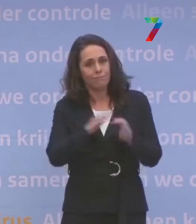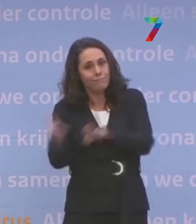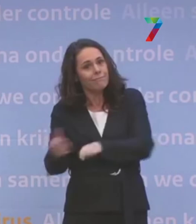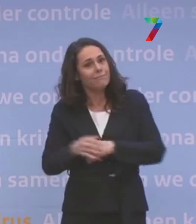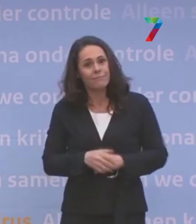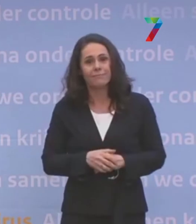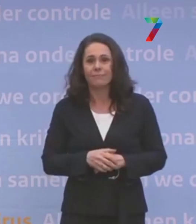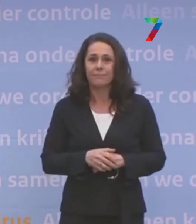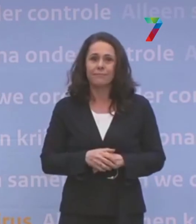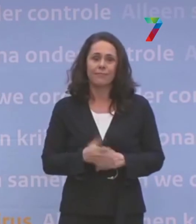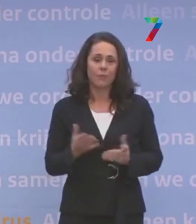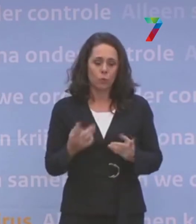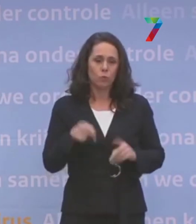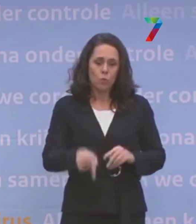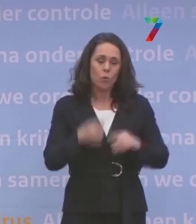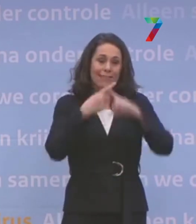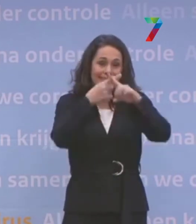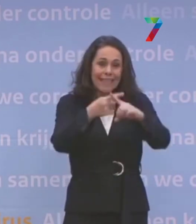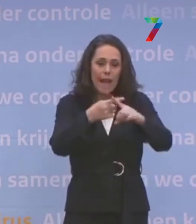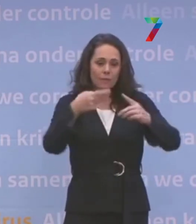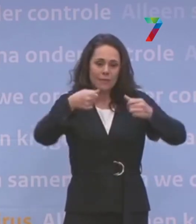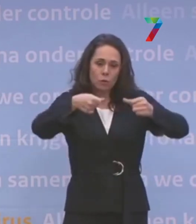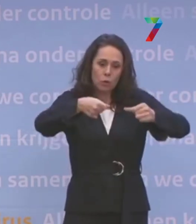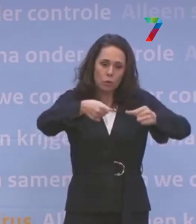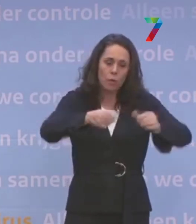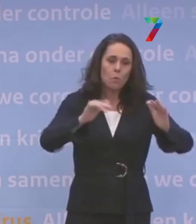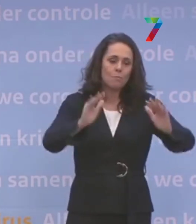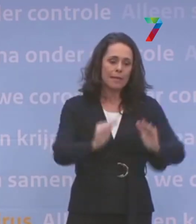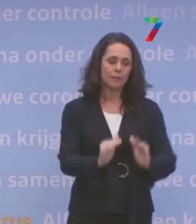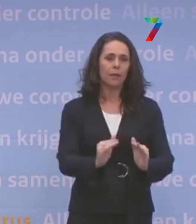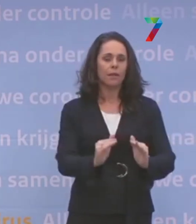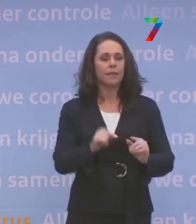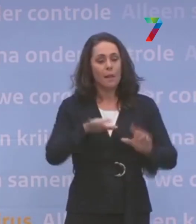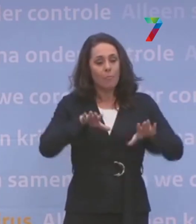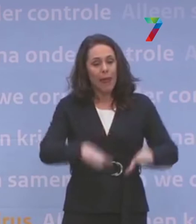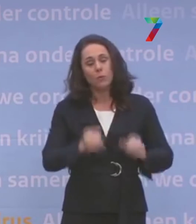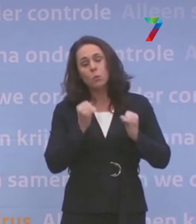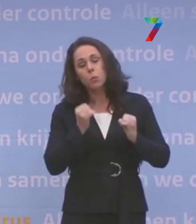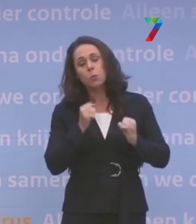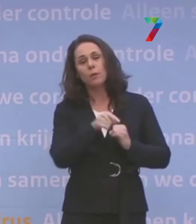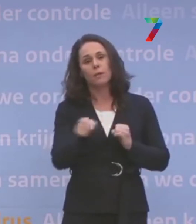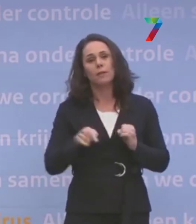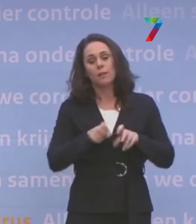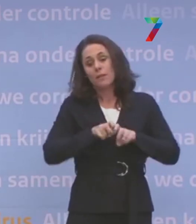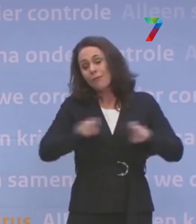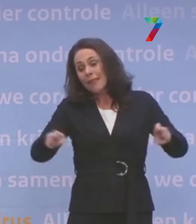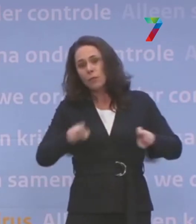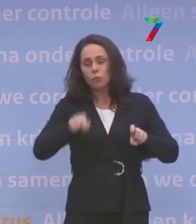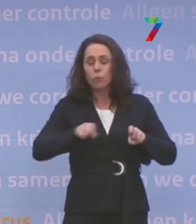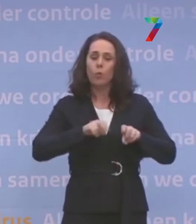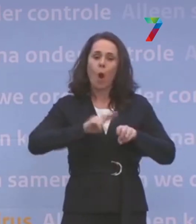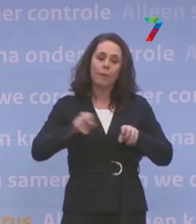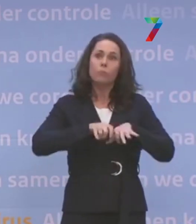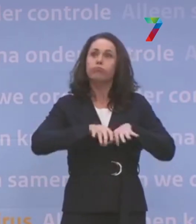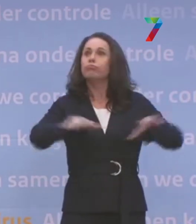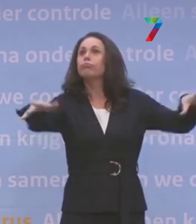ervoor te zorgen dat die druk op de ziekenhuizen dat die verder afneemt. En die is nog steeds gigantisch. Als het virus nu zou gaan rondwaren weer opnieuw, zoals